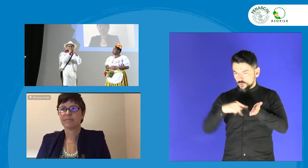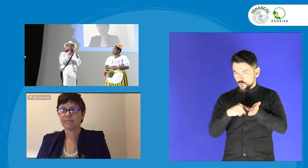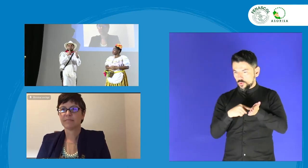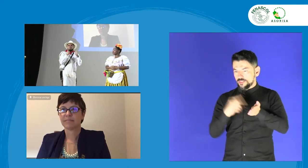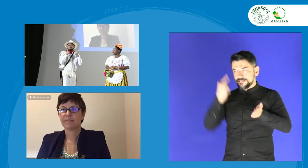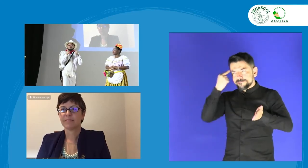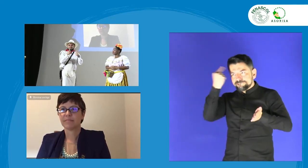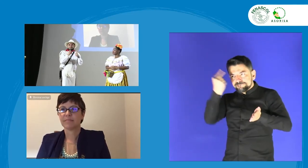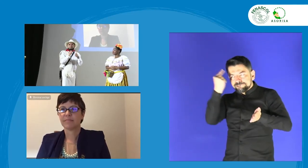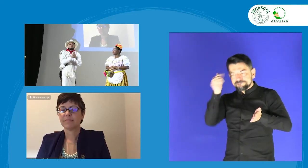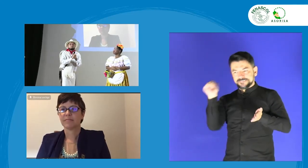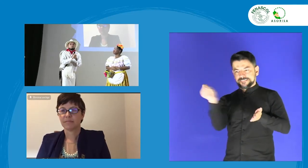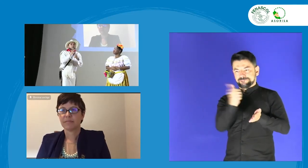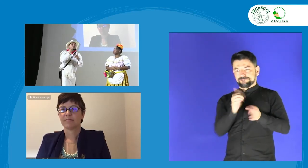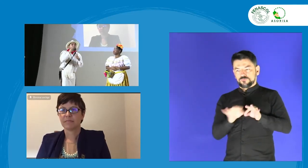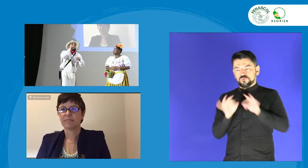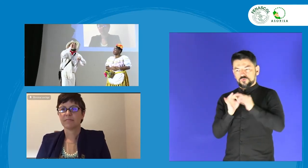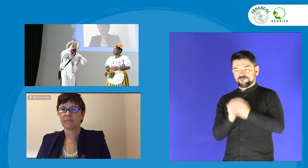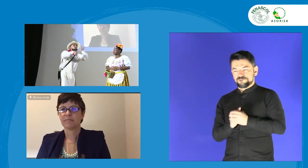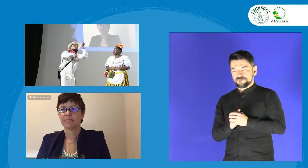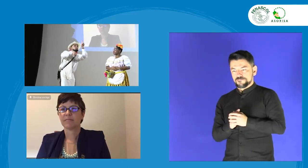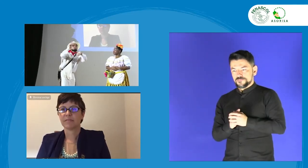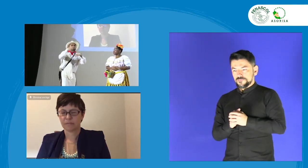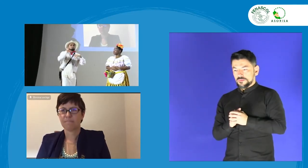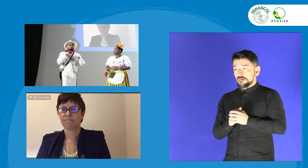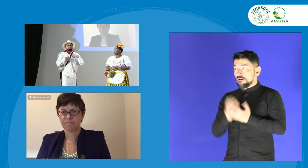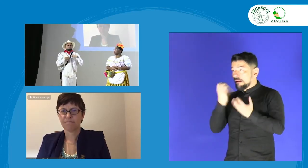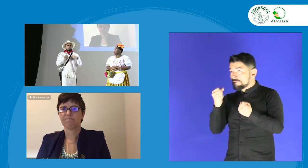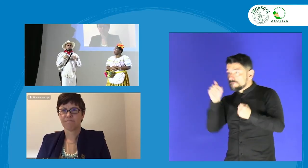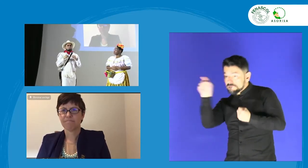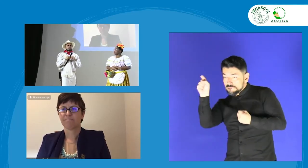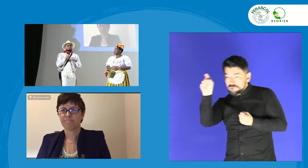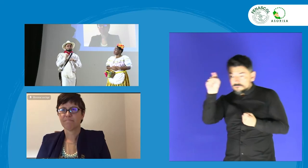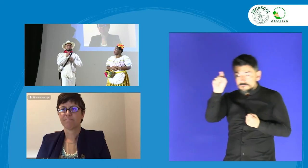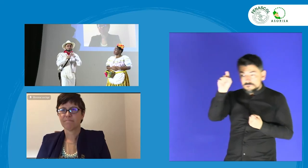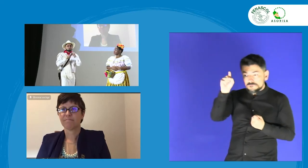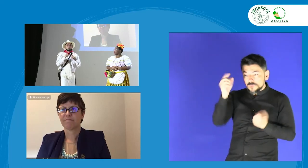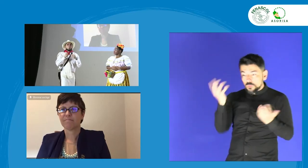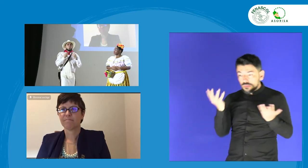los diferentes entes. Y es un tema que todos tenemos que seguir meditando.